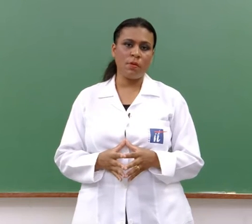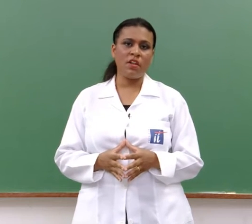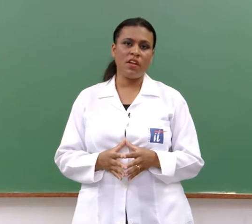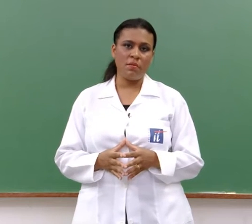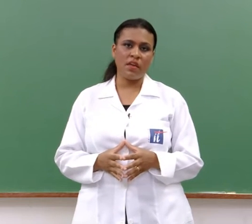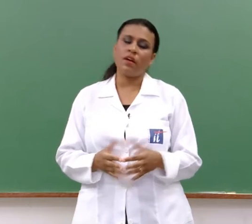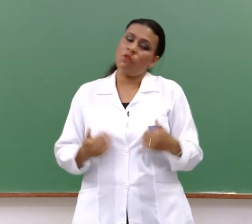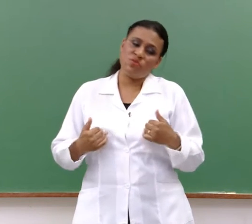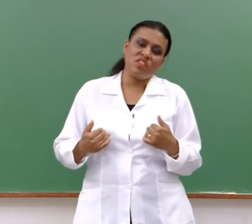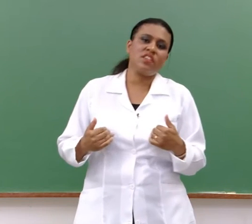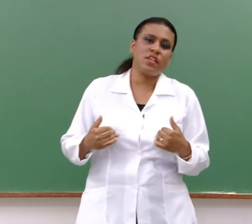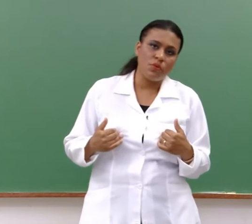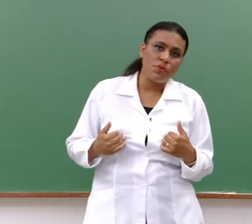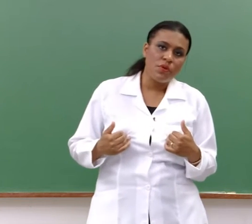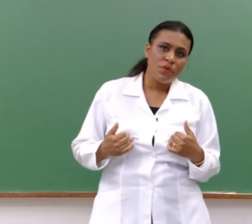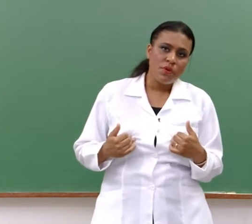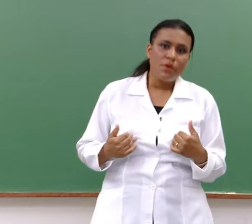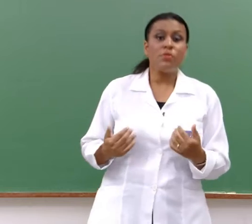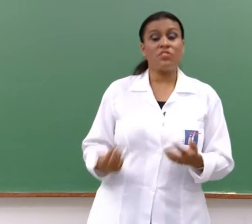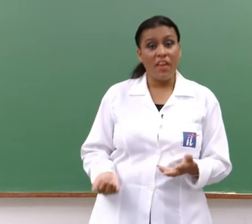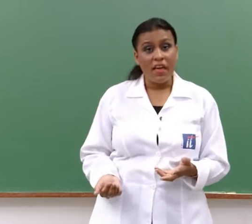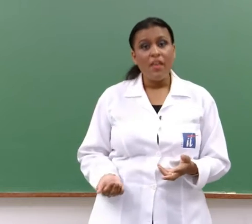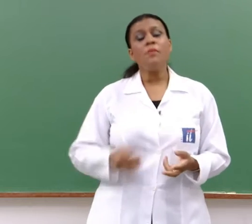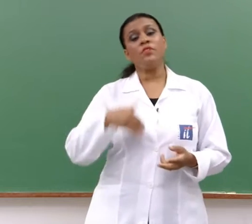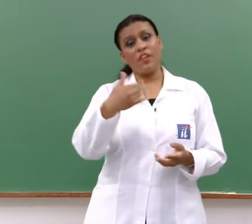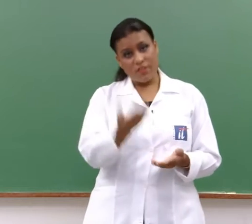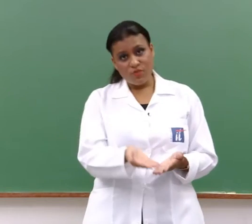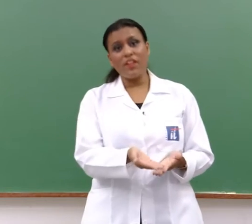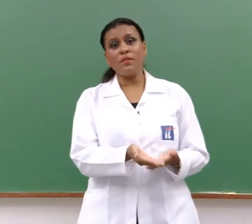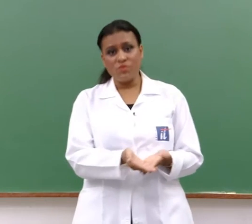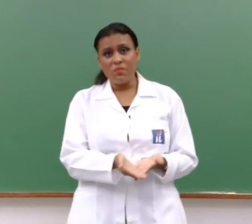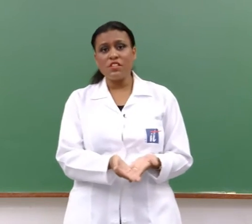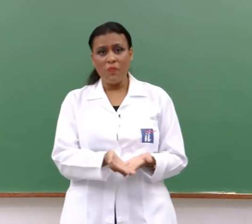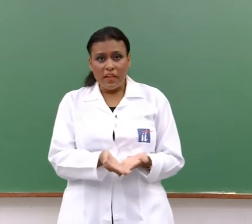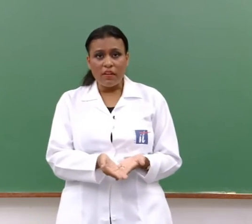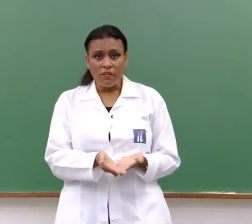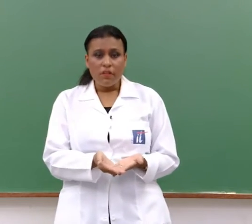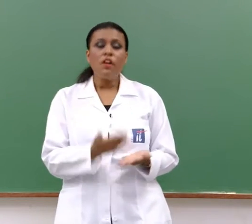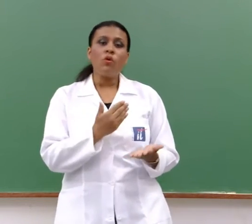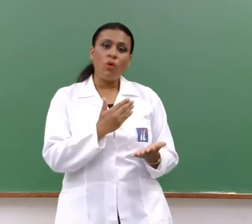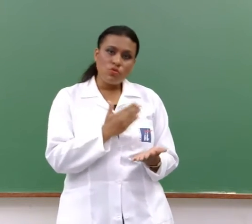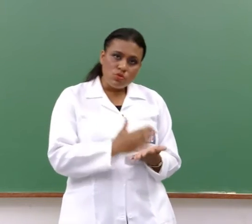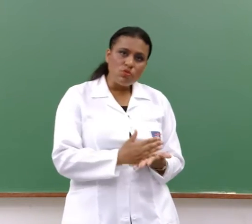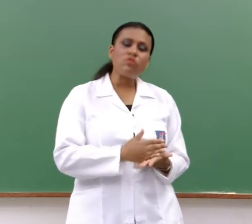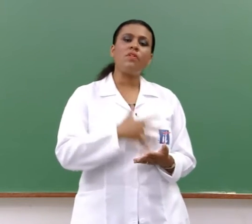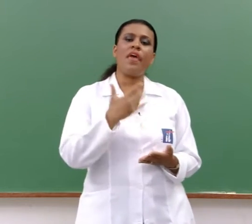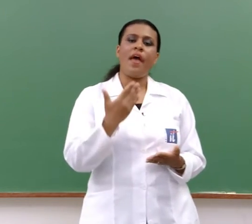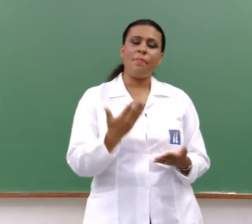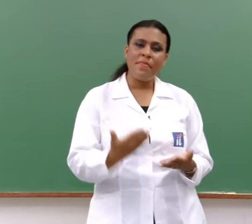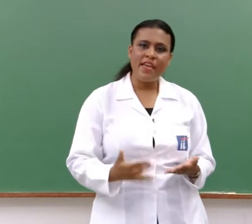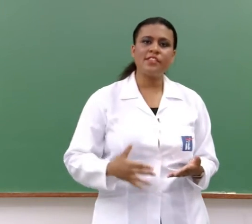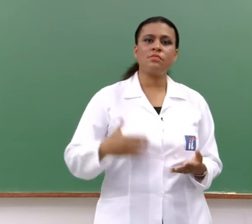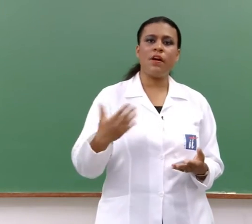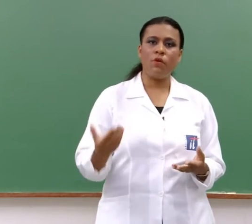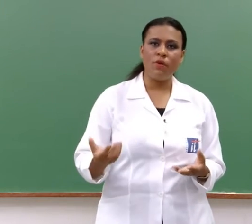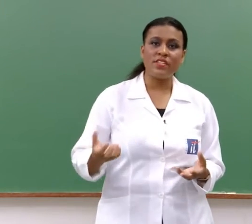melhor amiga? Com certeza eu. Por quê? Porque nós falamos a mesma língua. Com o surdo é a mesma coisa.